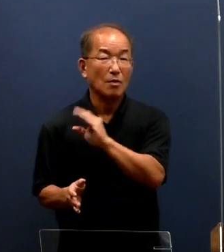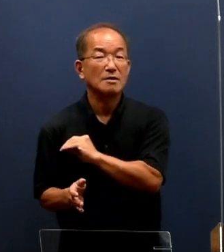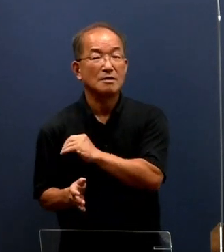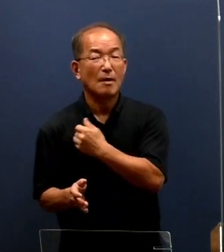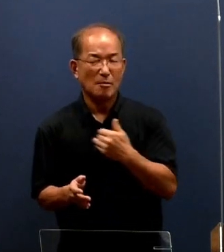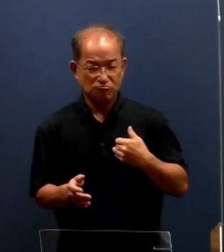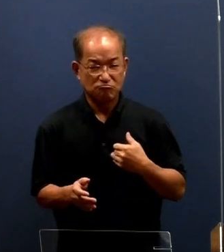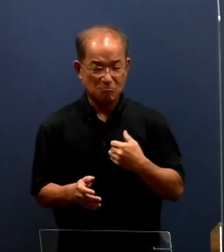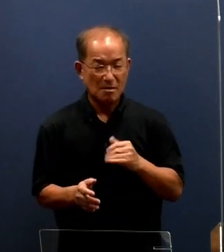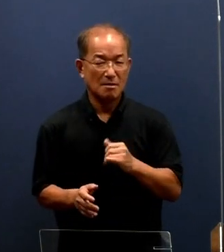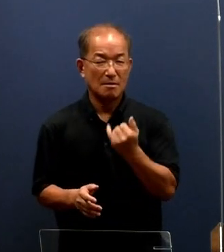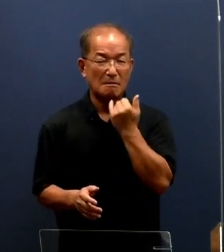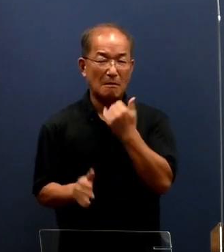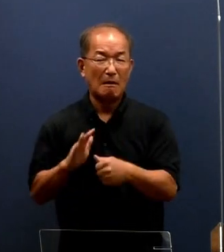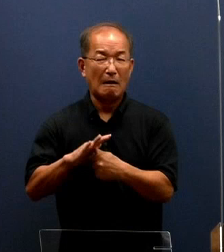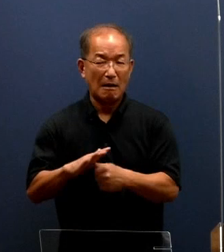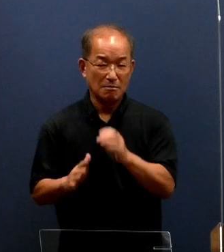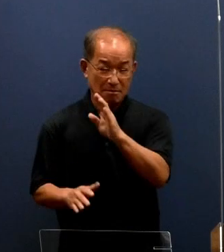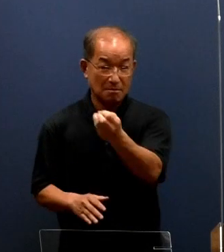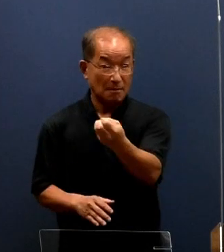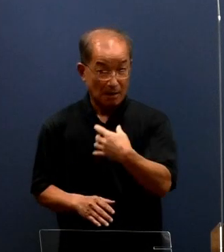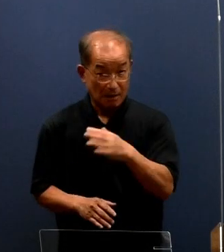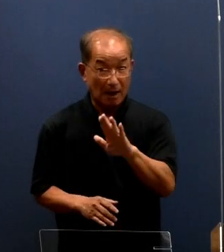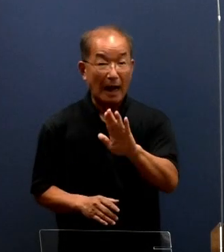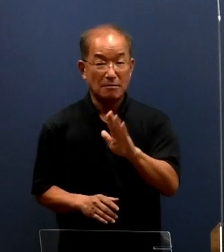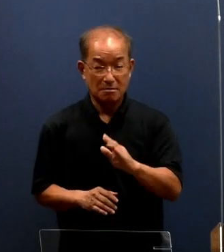する、収まるか収まらないか、